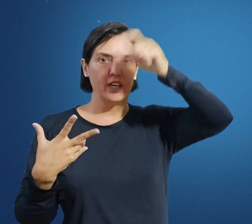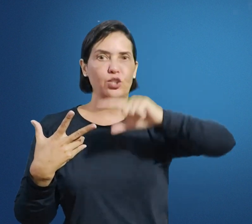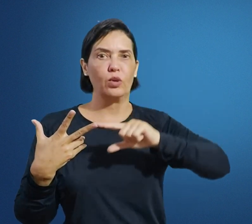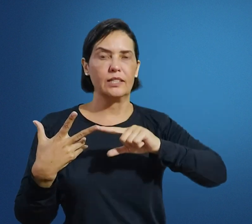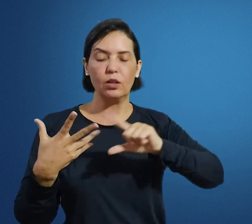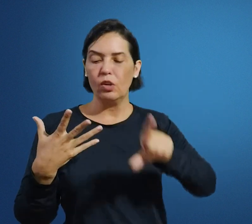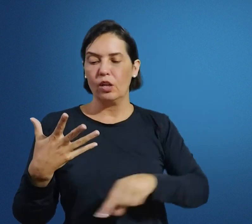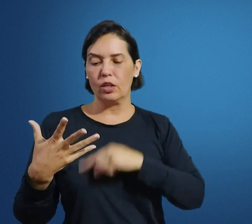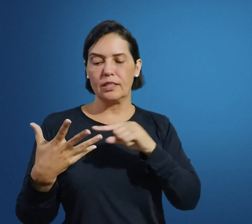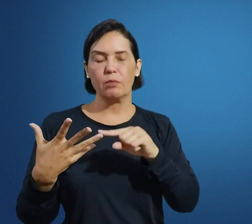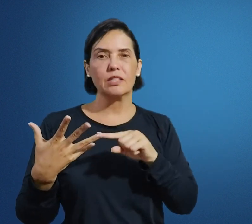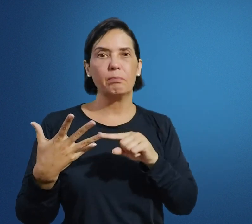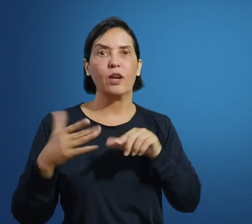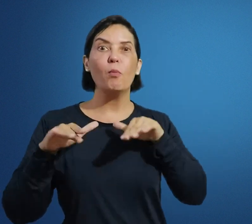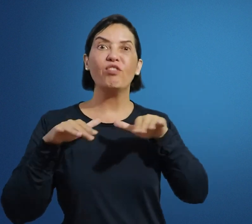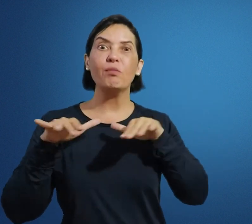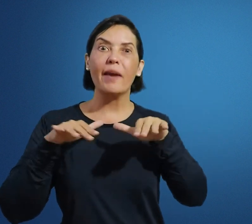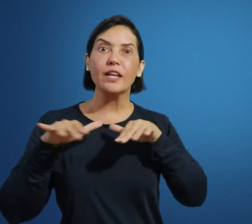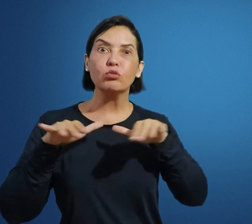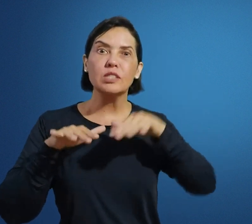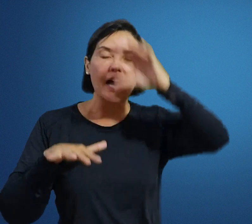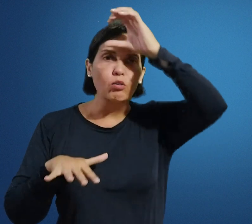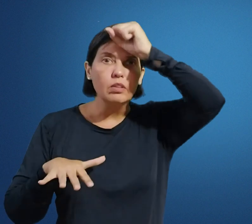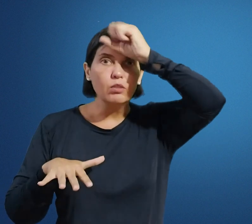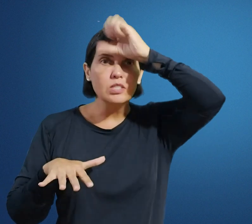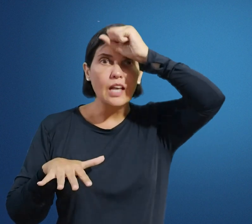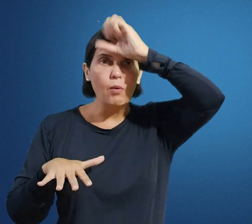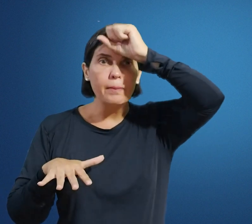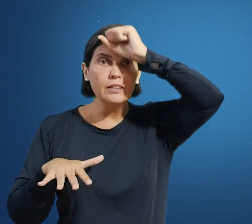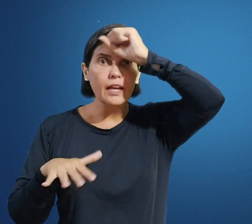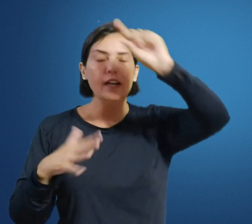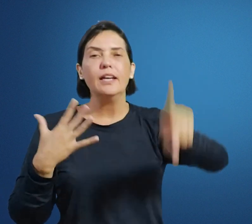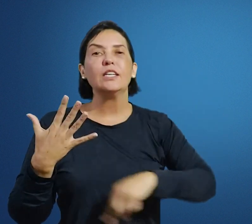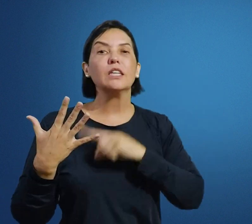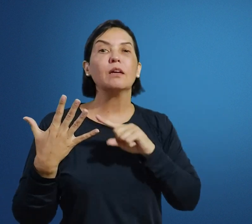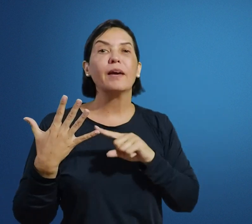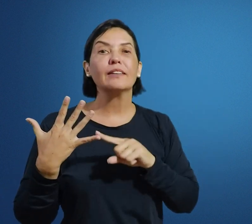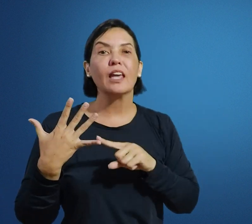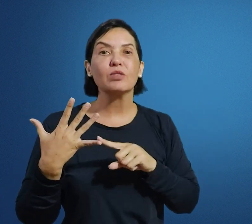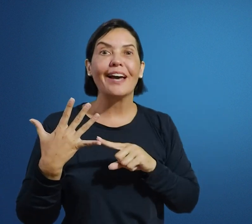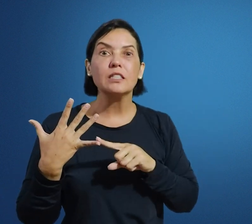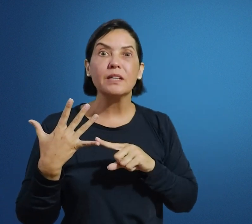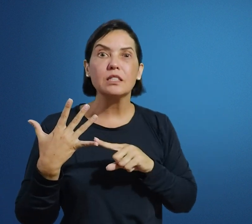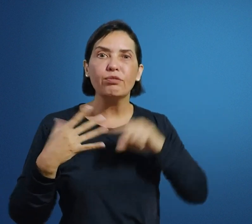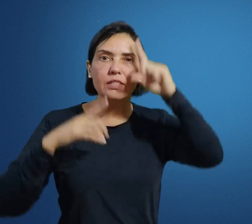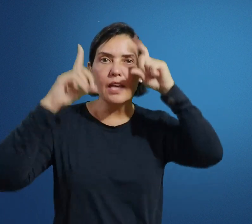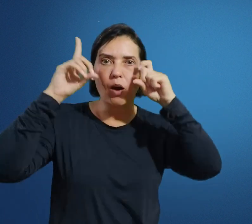articulação, nós temos também o movimento do sinal, que é do sinal aprender, E também temos a expressão